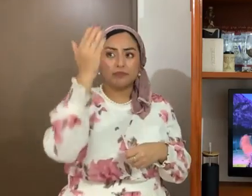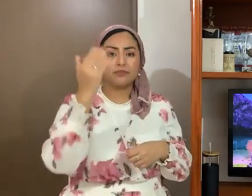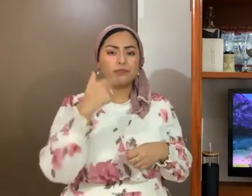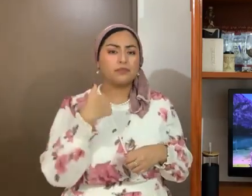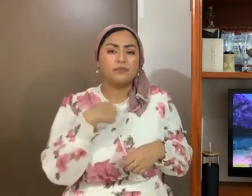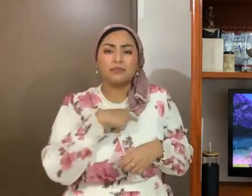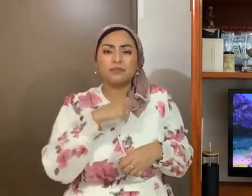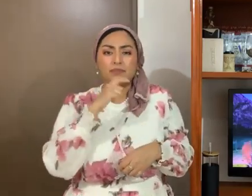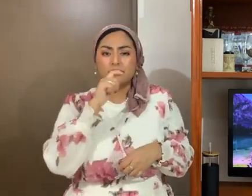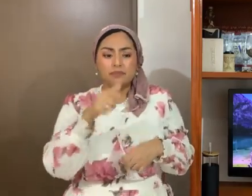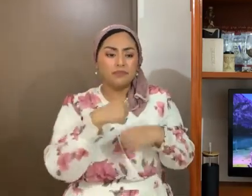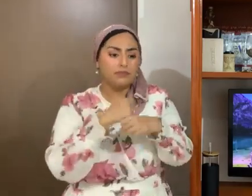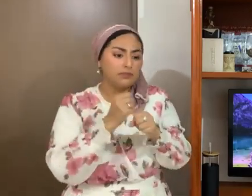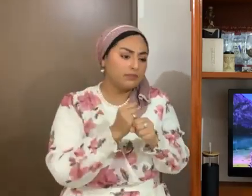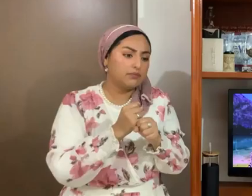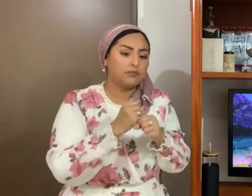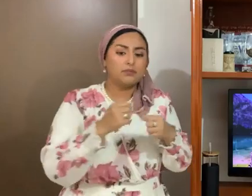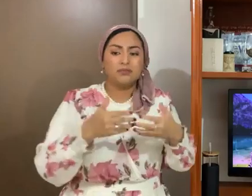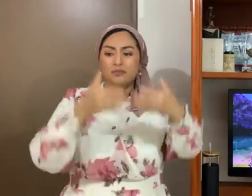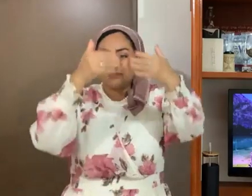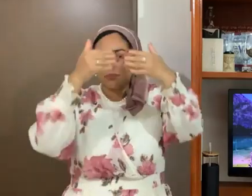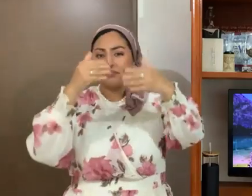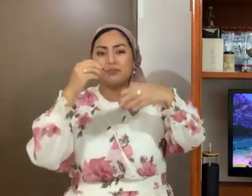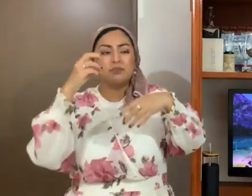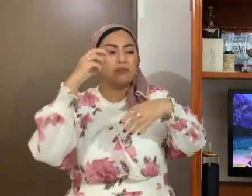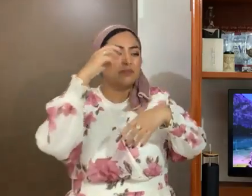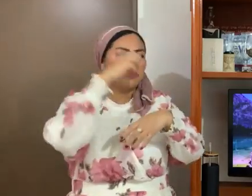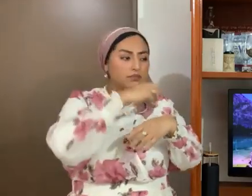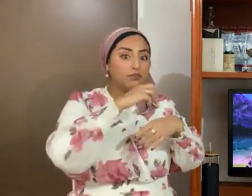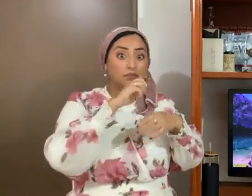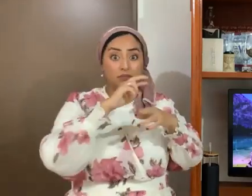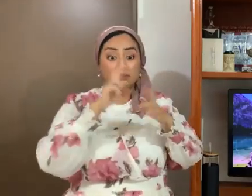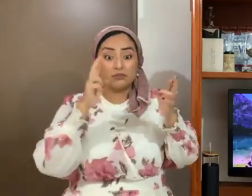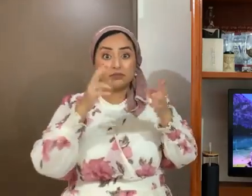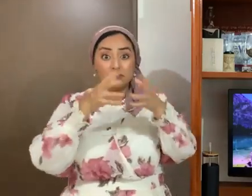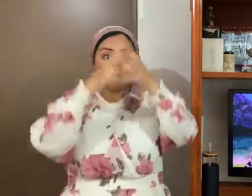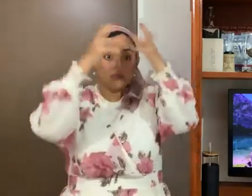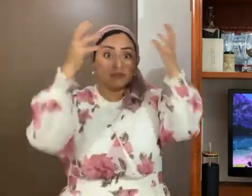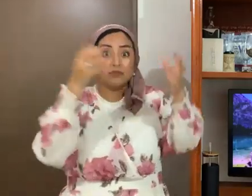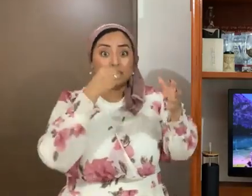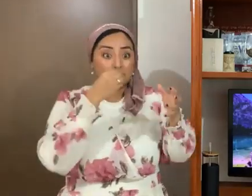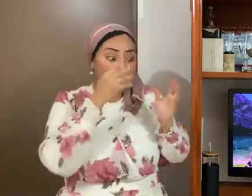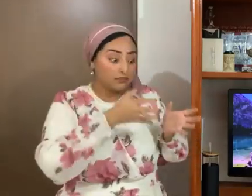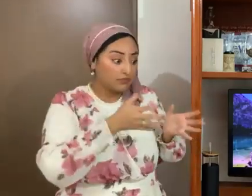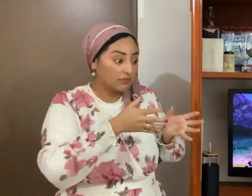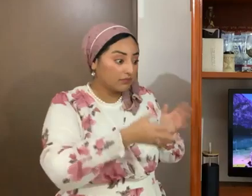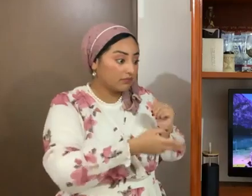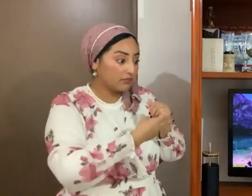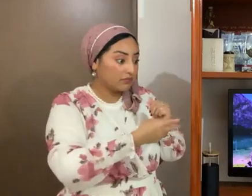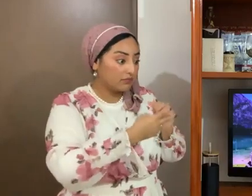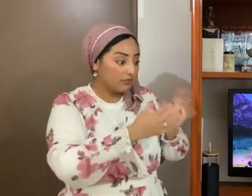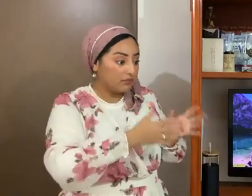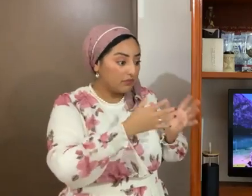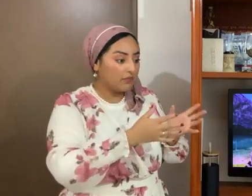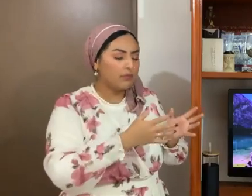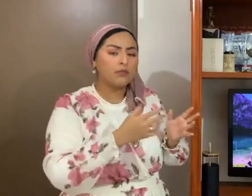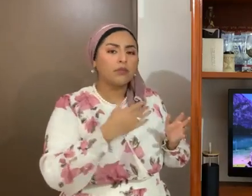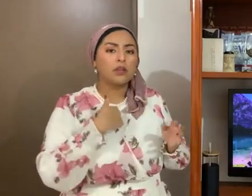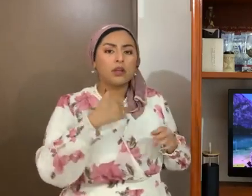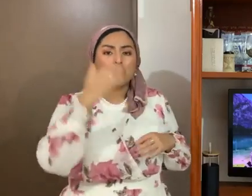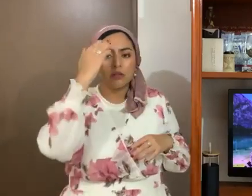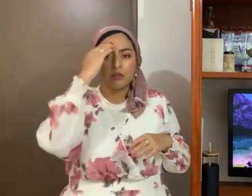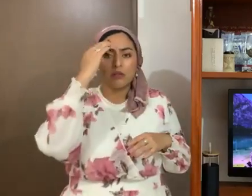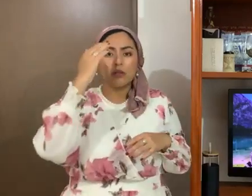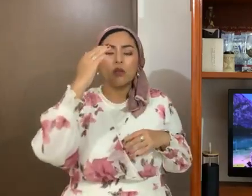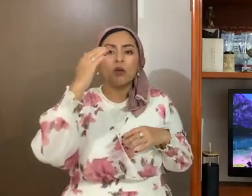no necesito hacer fortalezas ni cosas raras, ni preparar alimentos que a lo mejor saben horrible, porque no se echan a perder, porque sé que